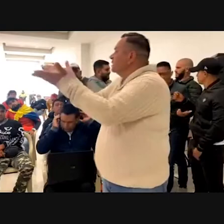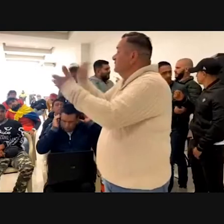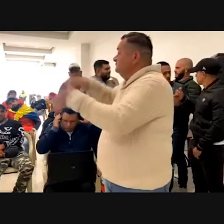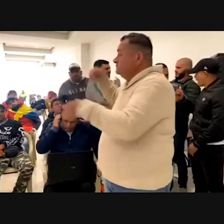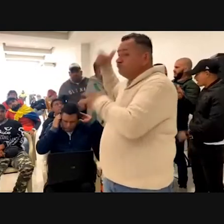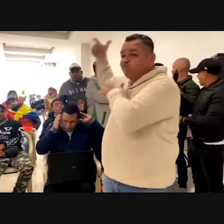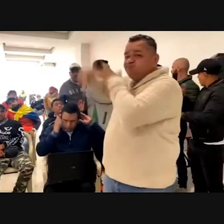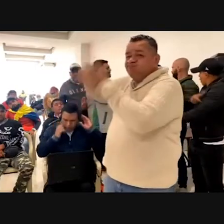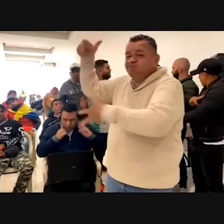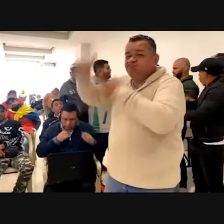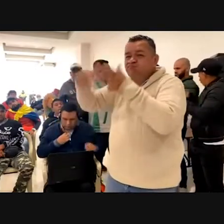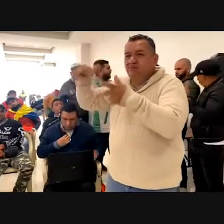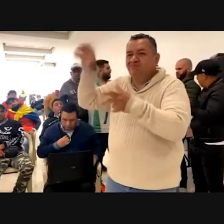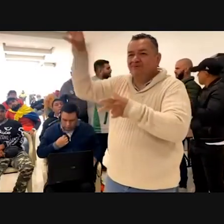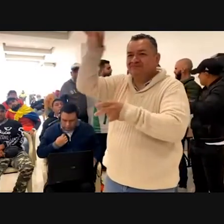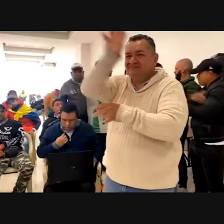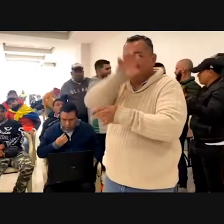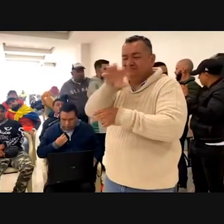gracias